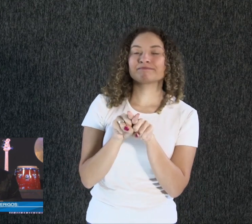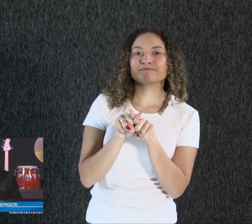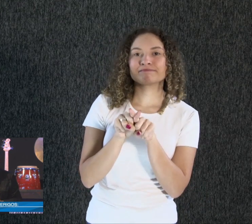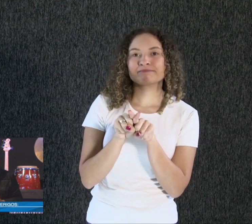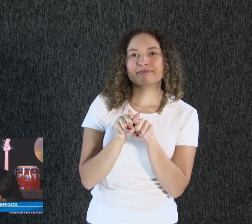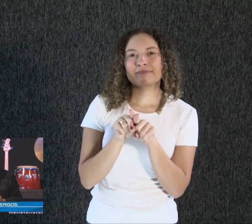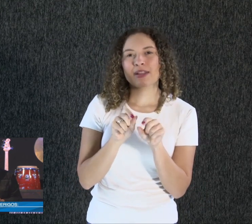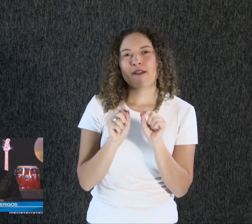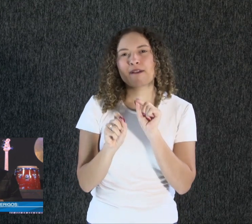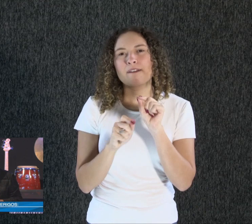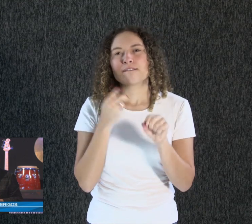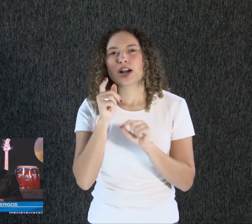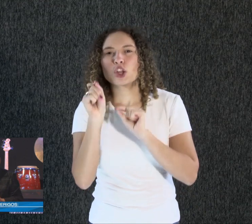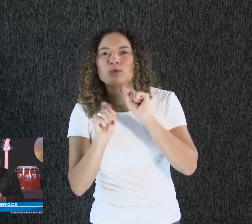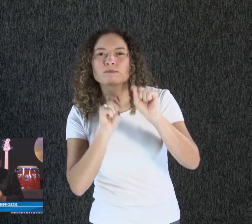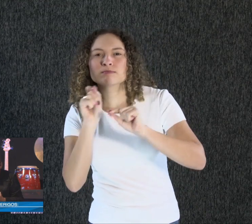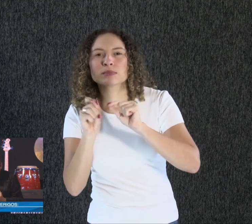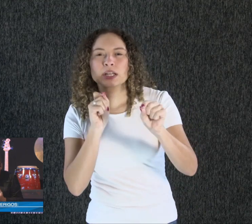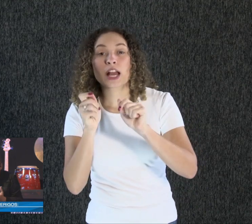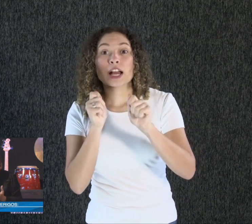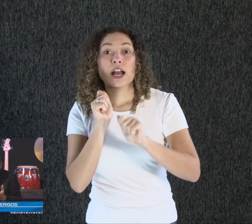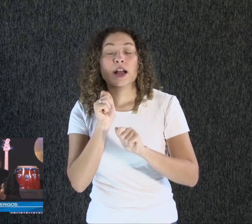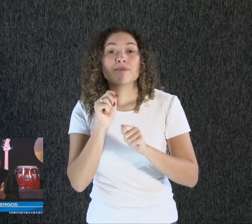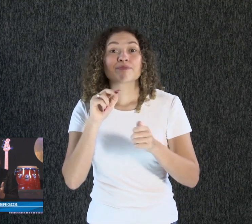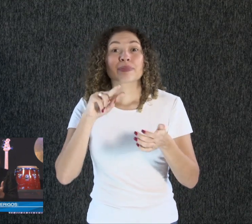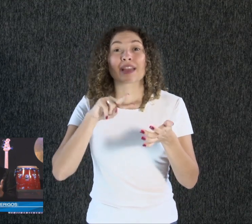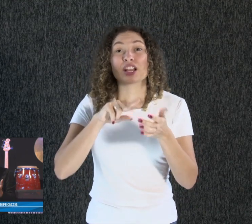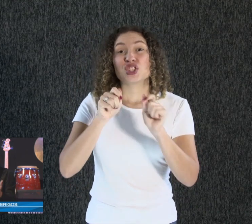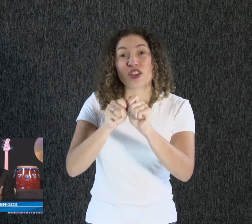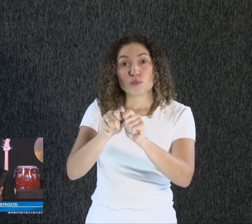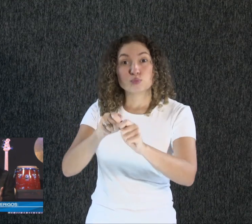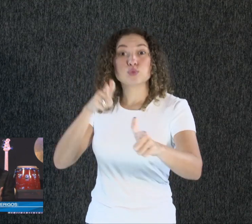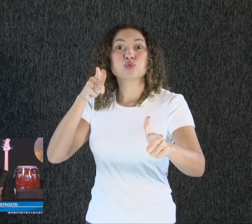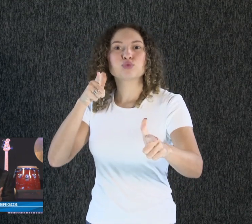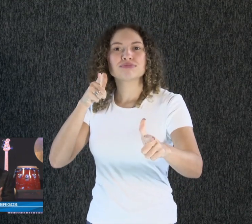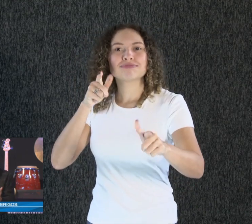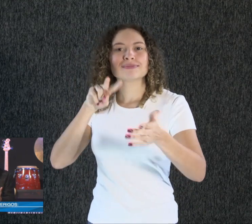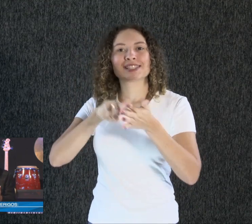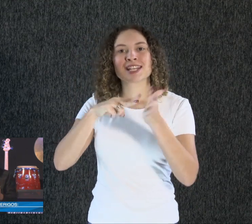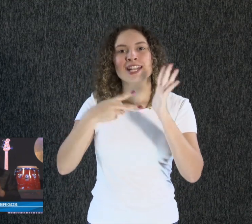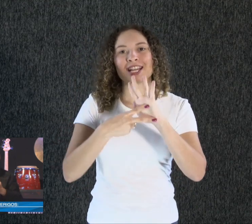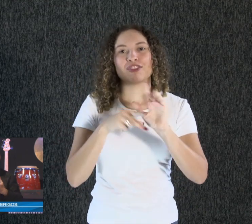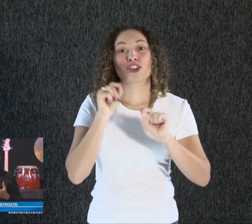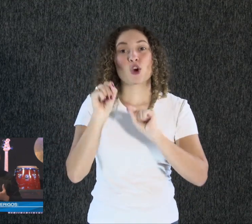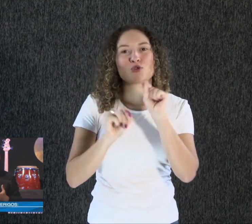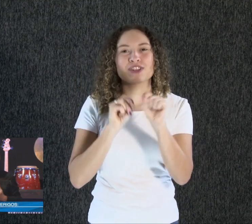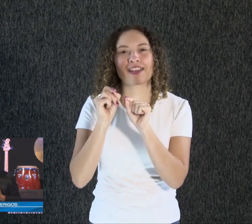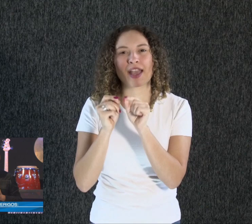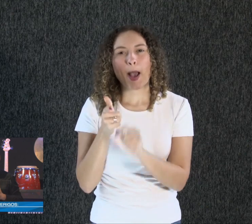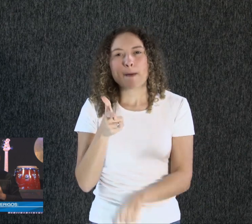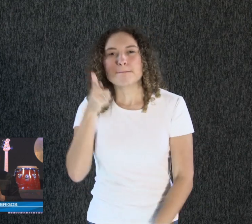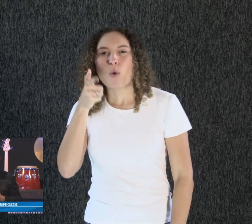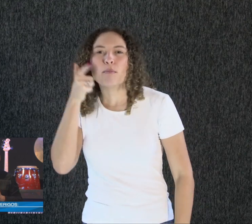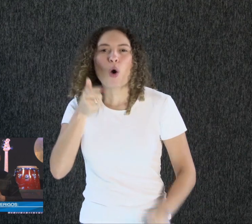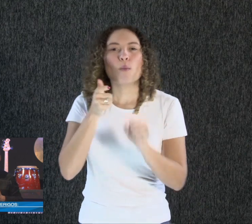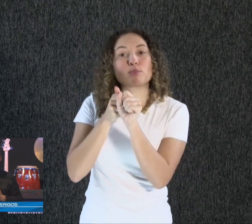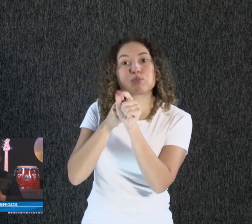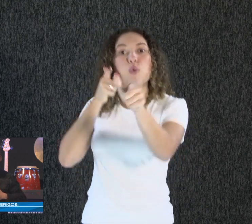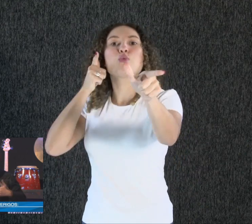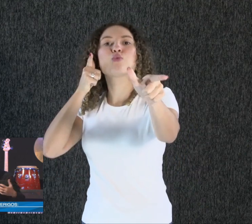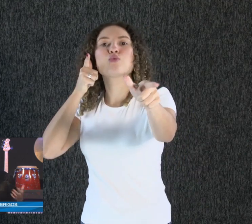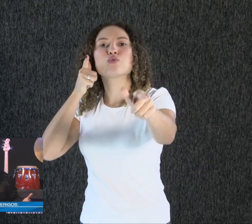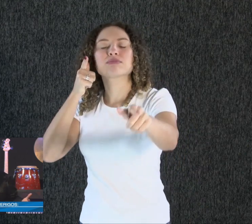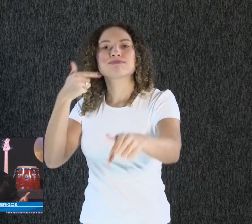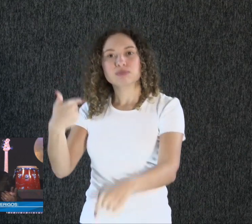5, o salmista também fala sobre a flecha que voa de dia. Quem de nós não temos medo